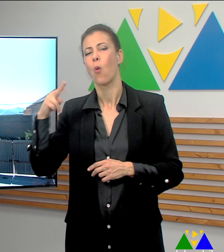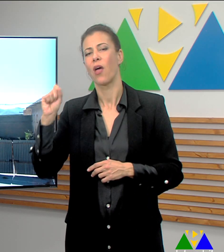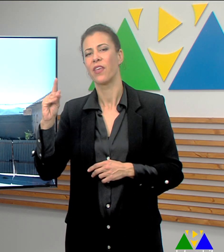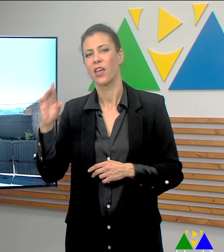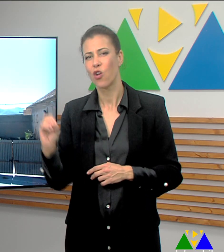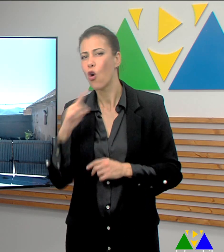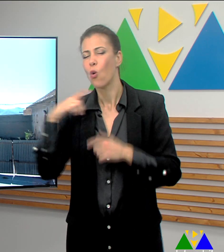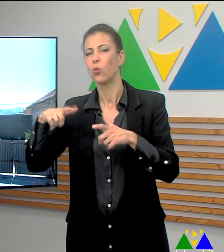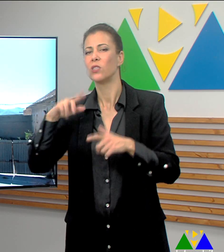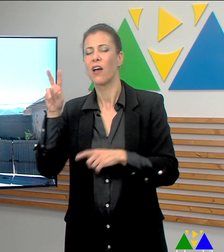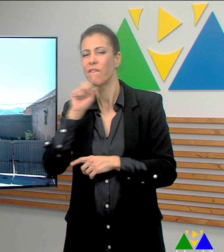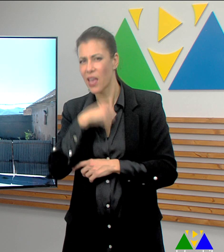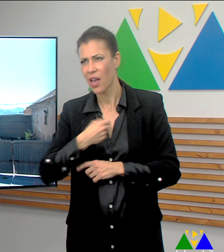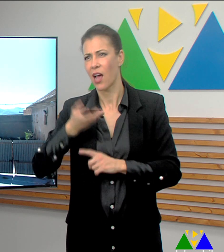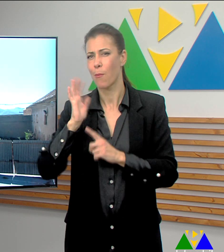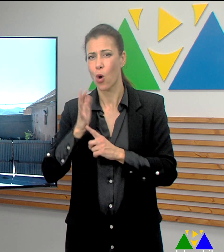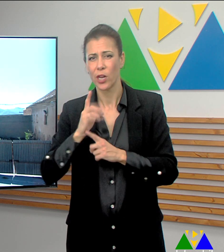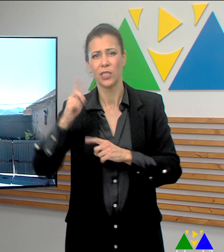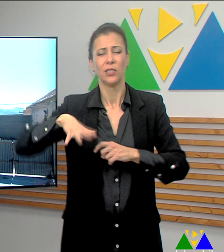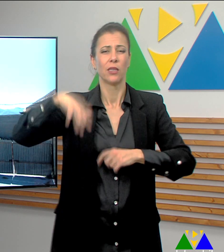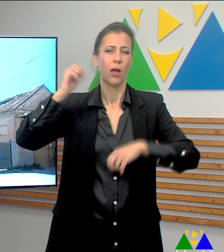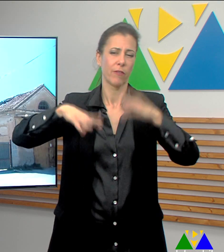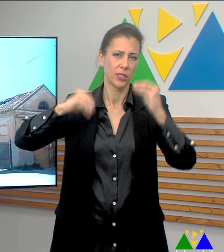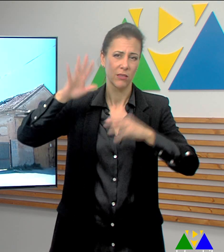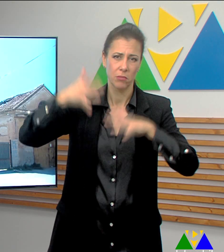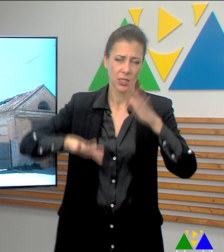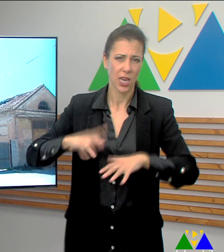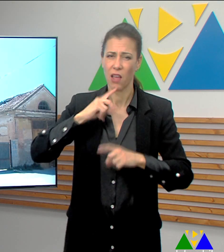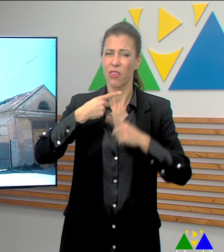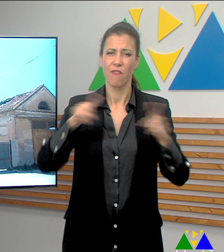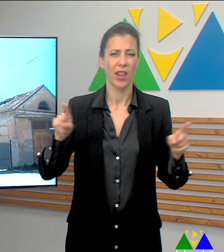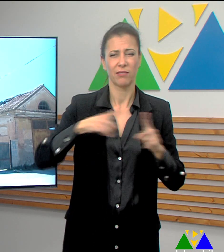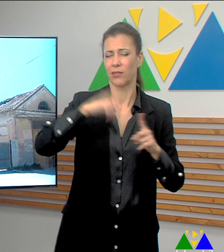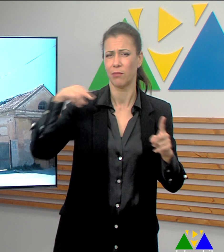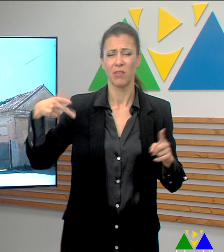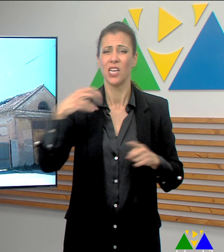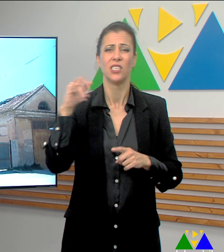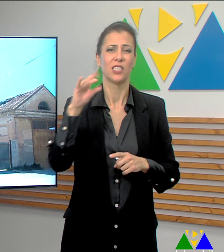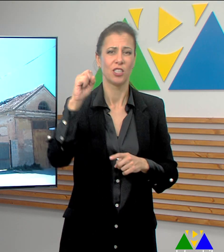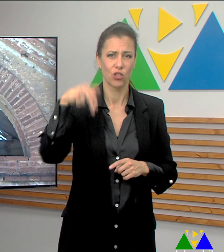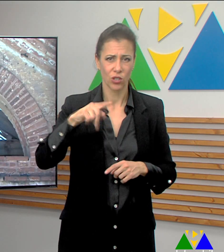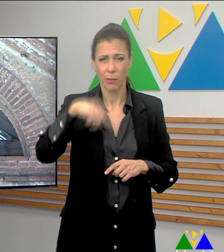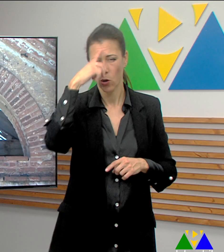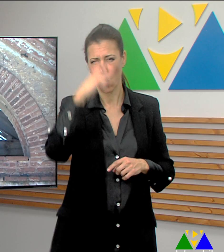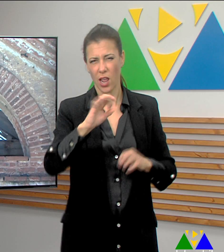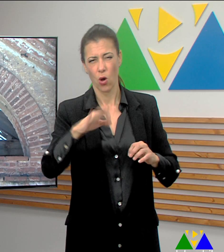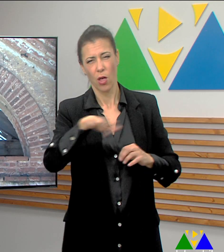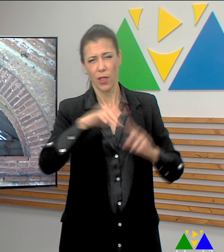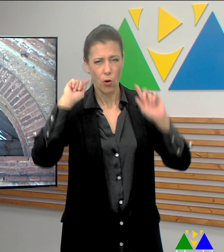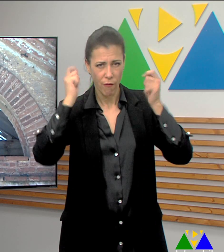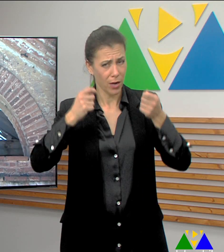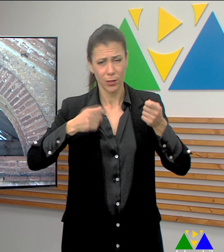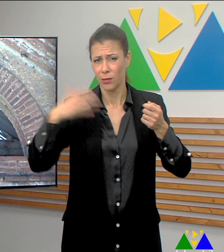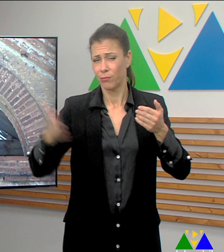de los Molinos, pero también con la sierra del Guadalquivir, con las diferentes ramblas, la del Chillón, hemos recordado el Cerro del Fraile, tantas y tantas